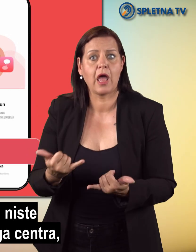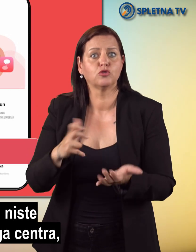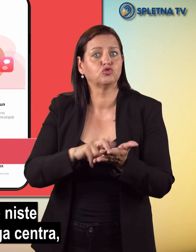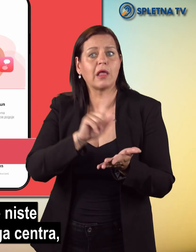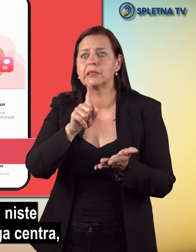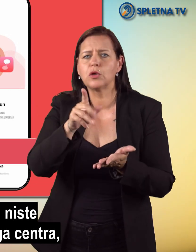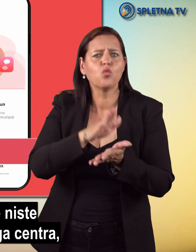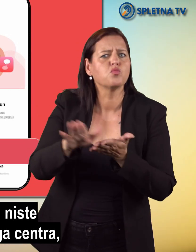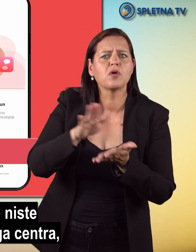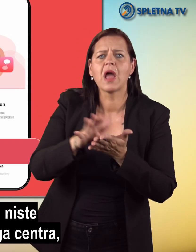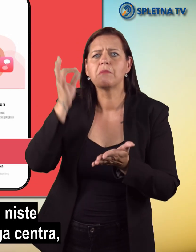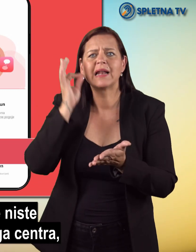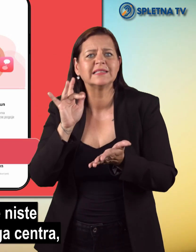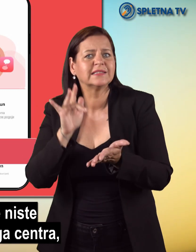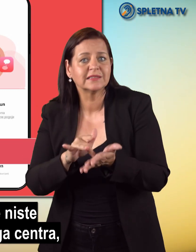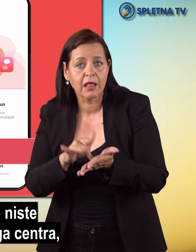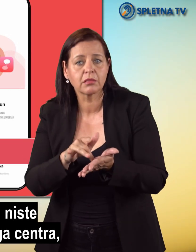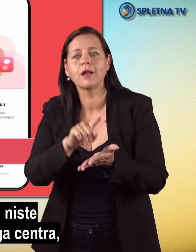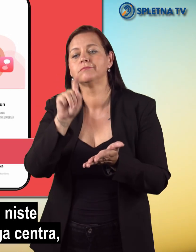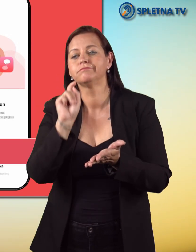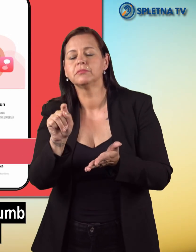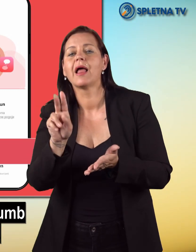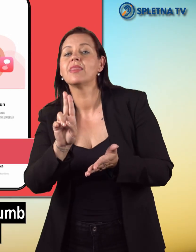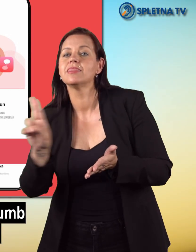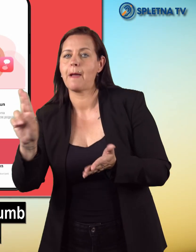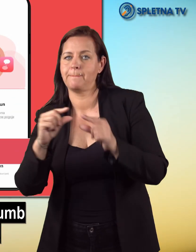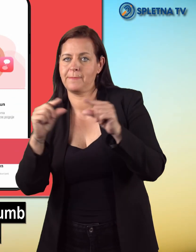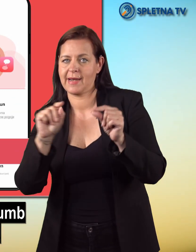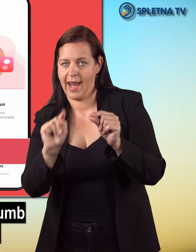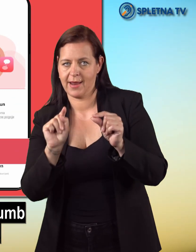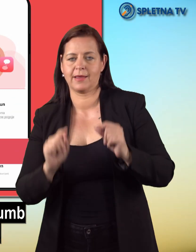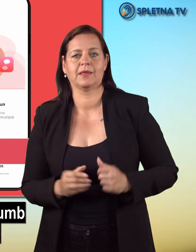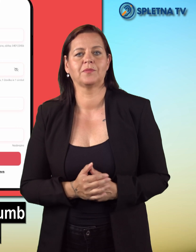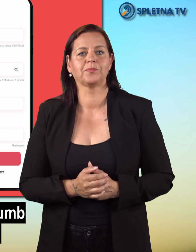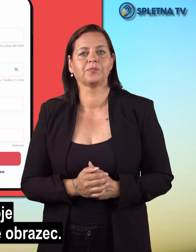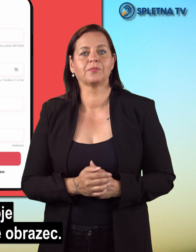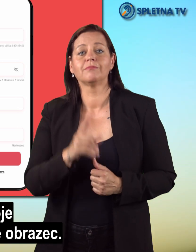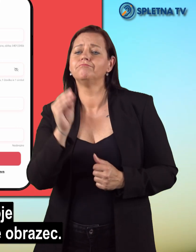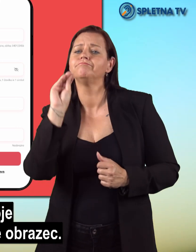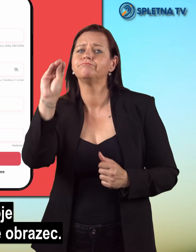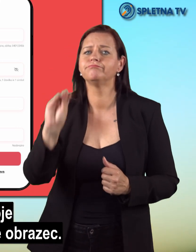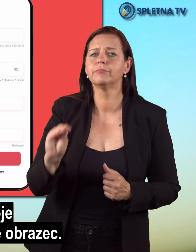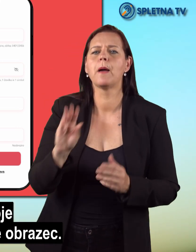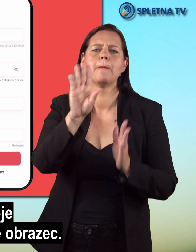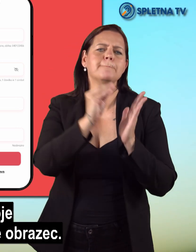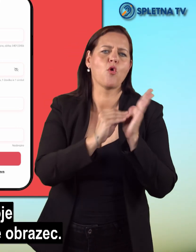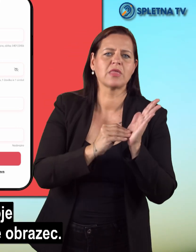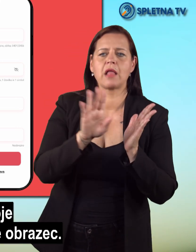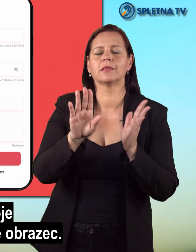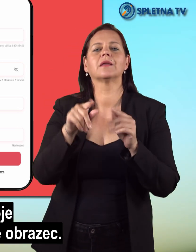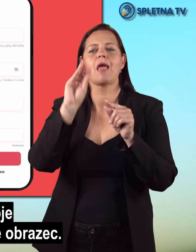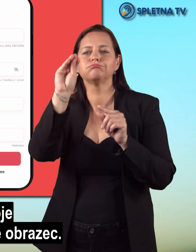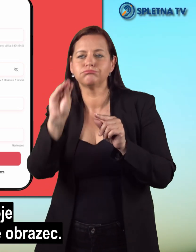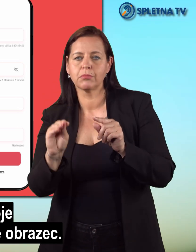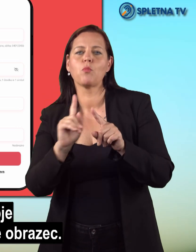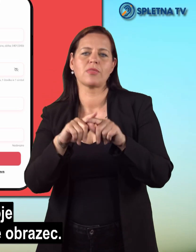Če do sedaj še niste uporabljali klicnega centra, kliknite na gumb Naprej. Vpišite svoje podatke